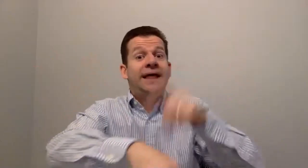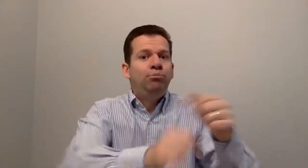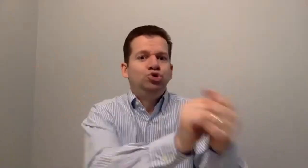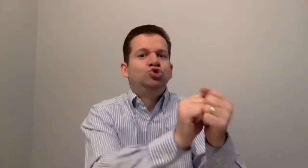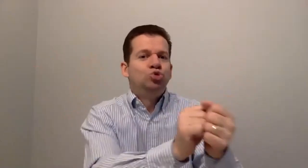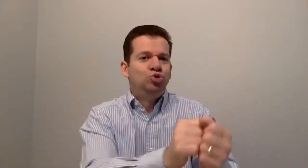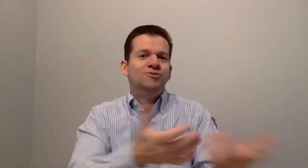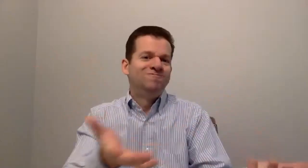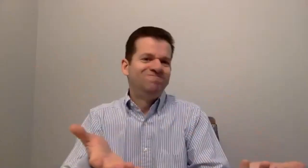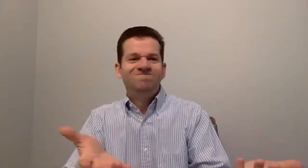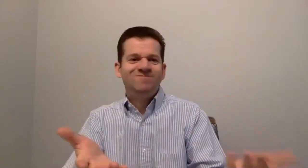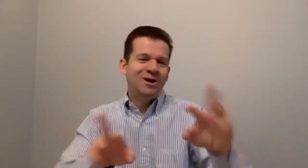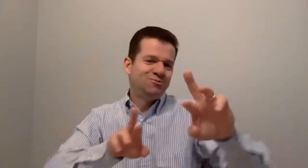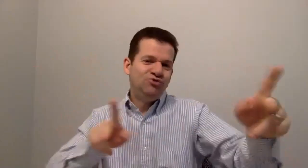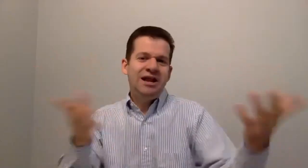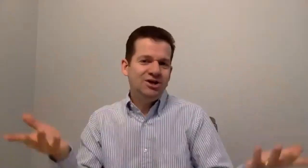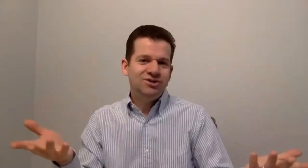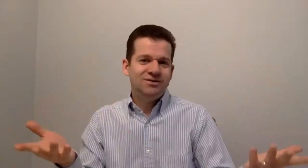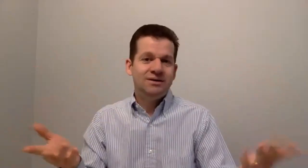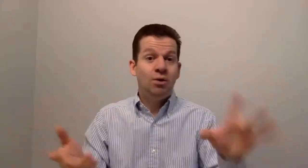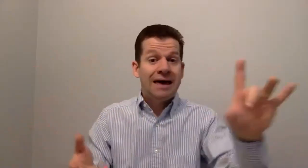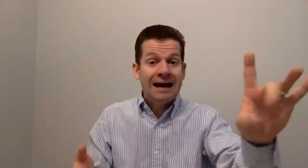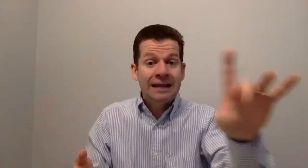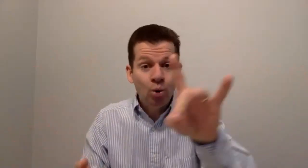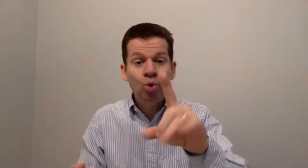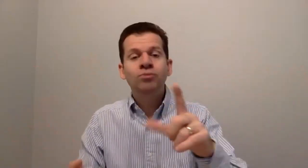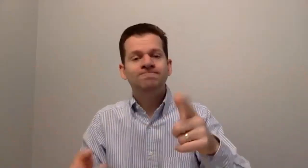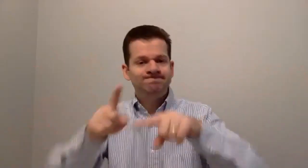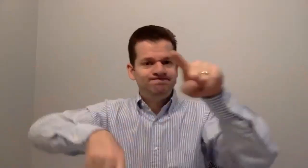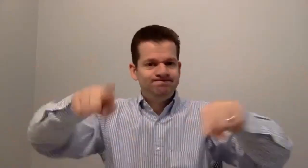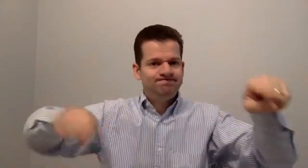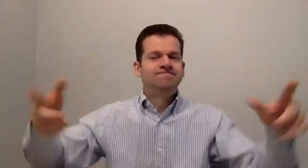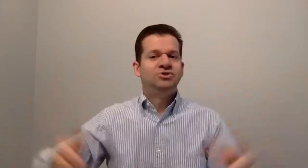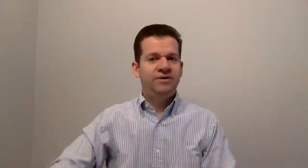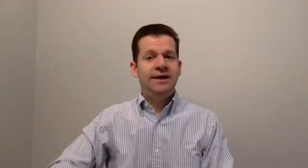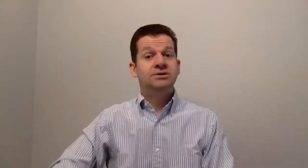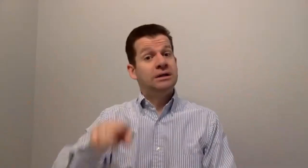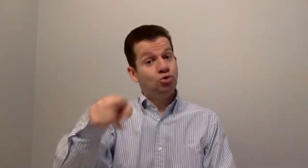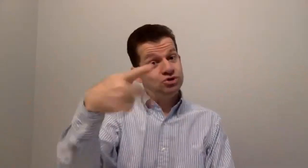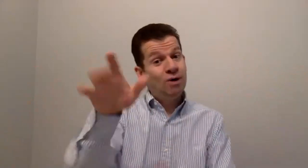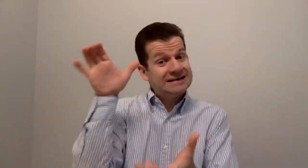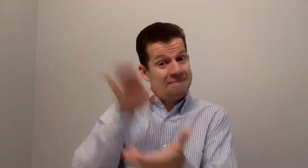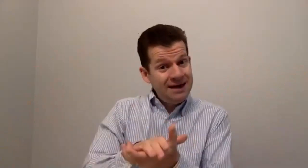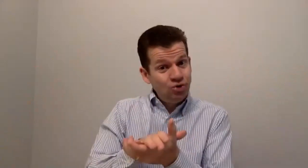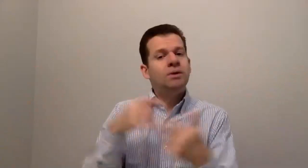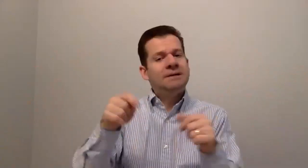tempo junto, certo? Diferente. Então, cada um diferente. Então, o seu casamento